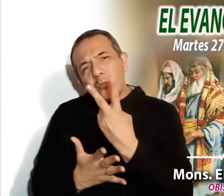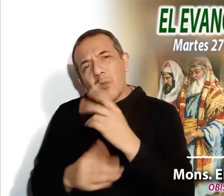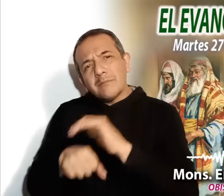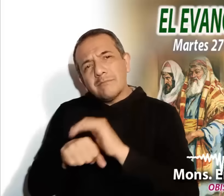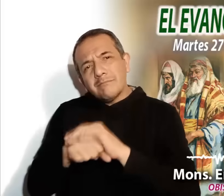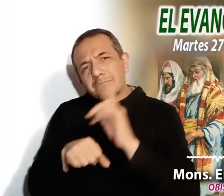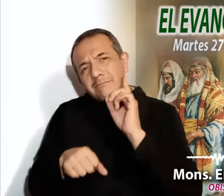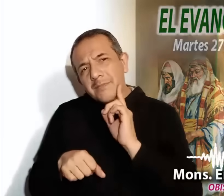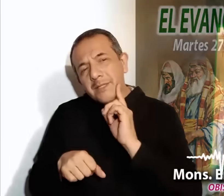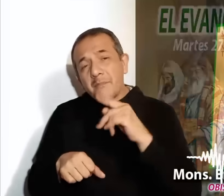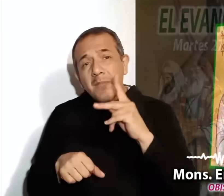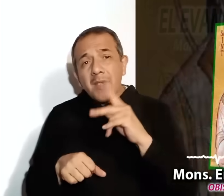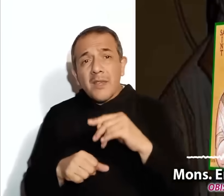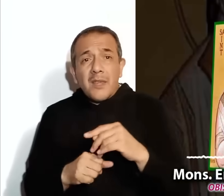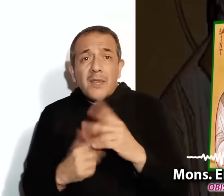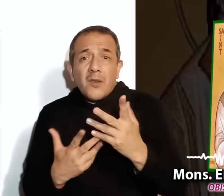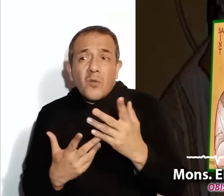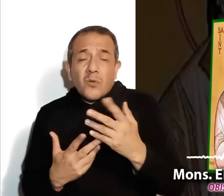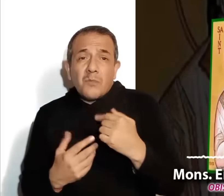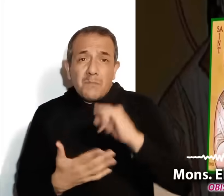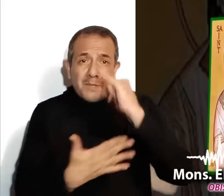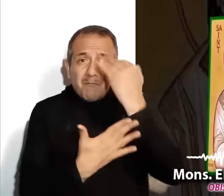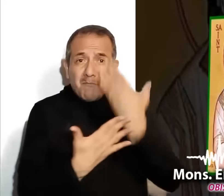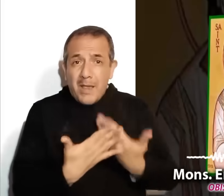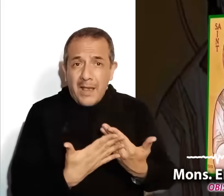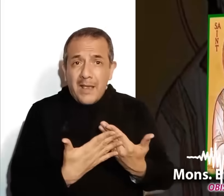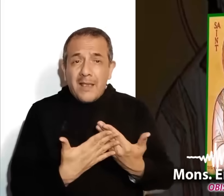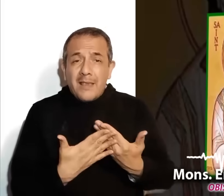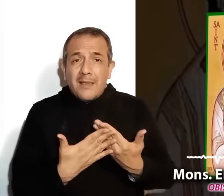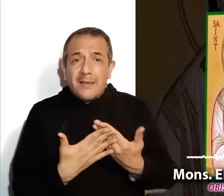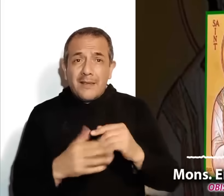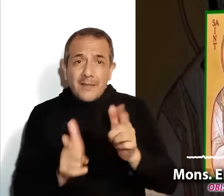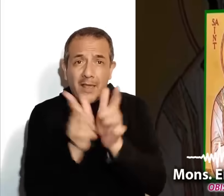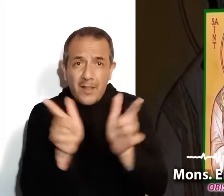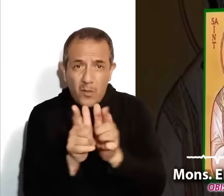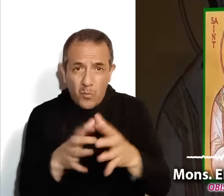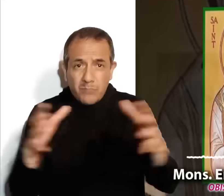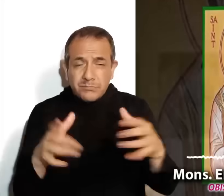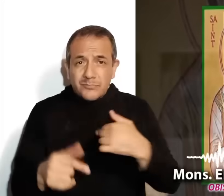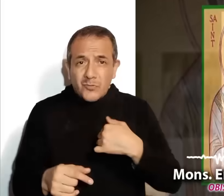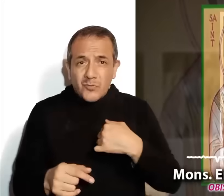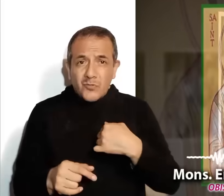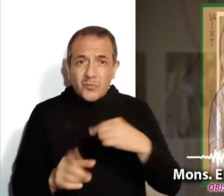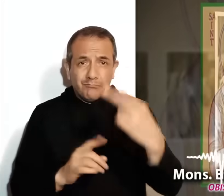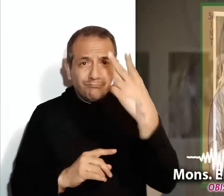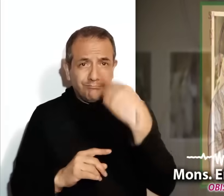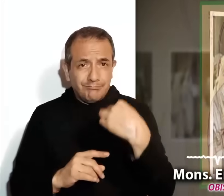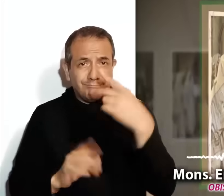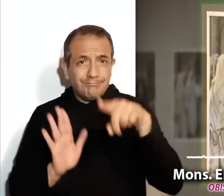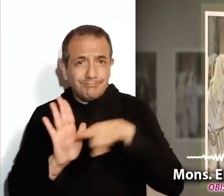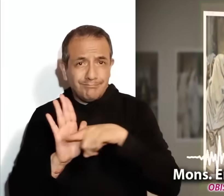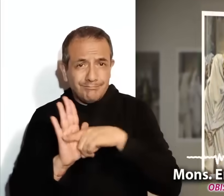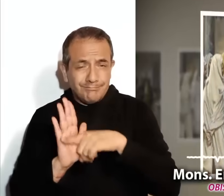amigas, pero que se sentía mal tener una imagen negativa ante el grupo. Y es